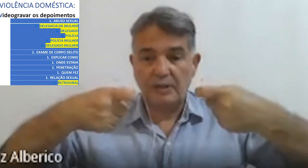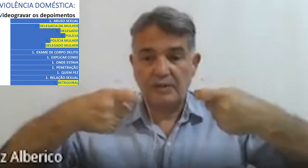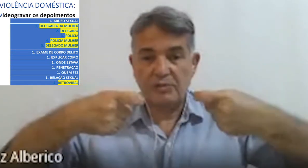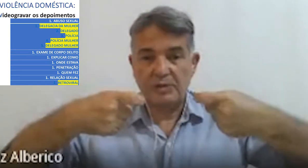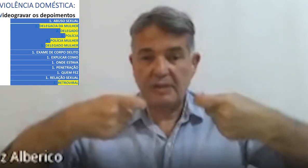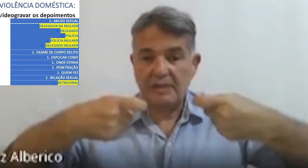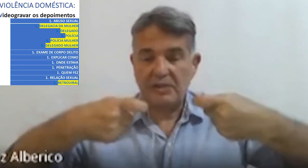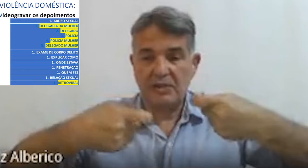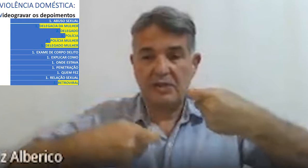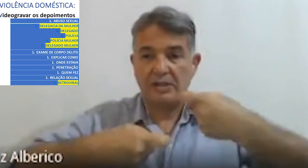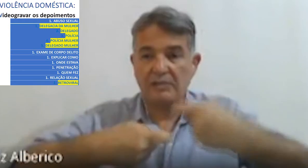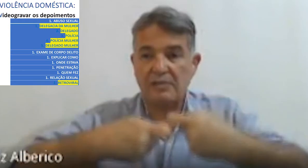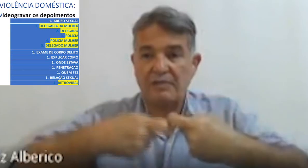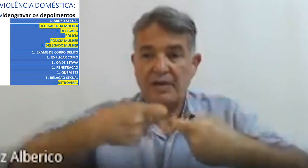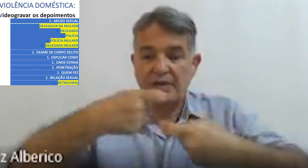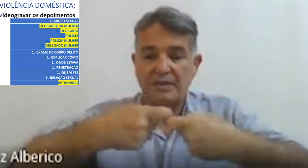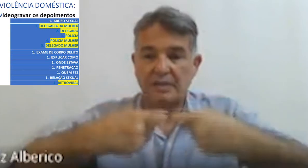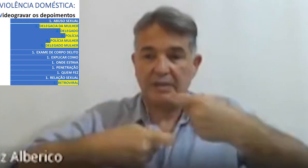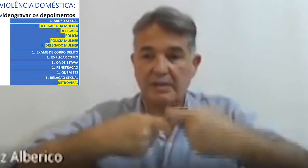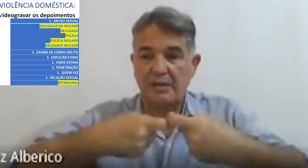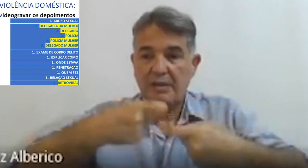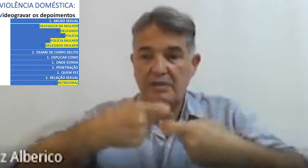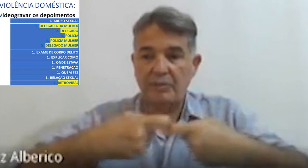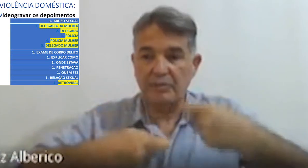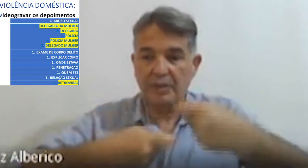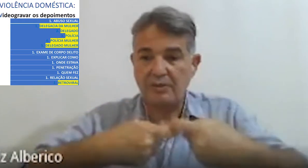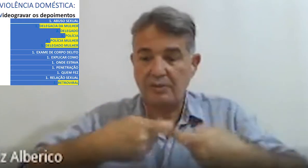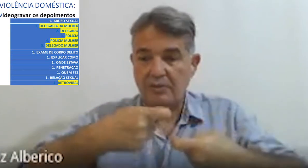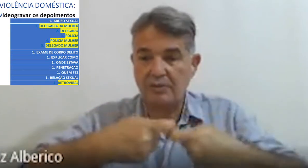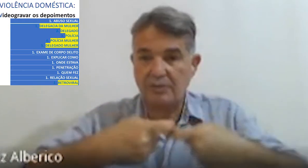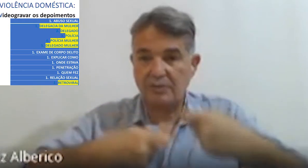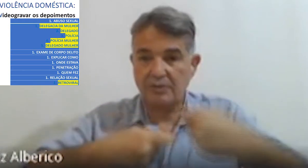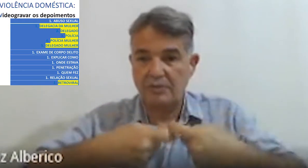as duas letras em X, você faz este movimento.